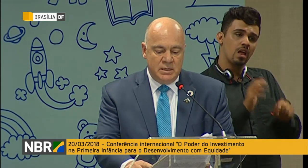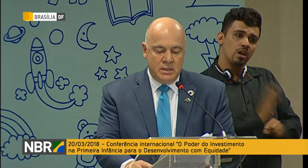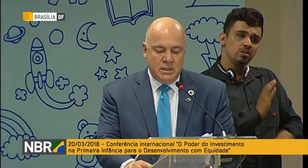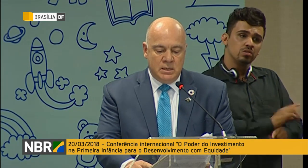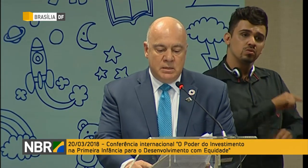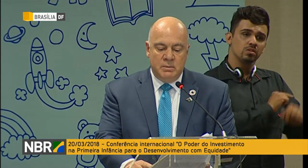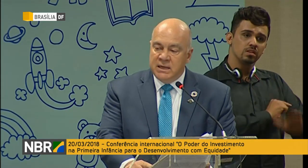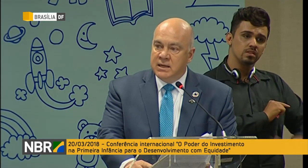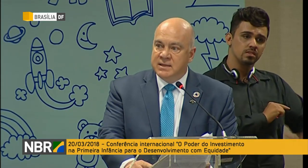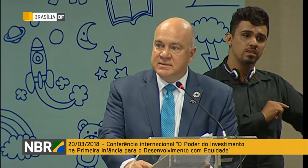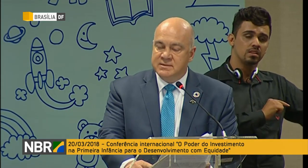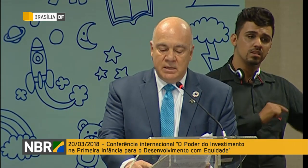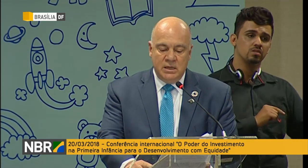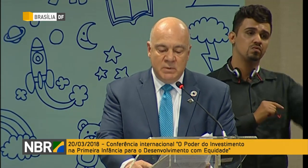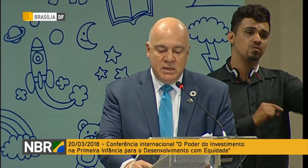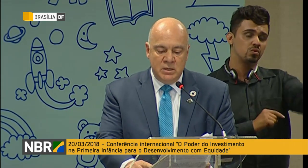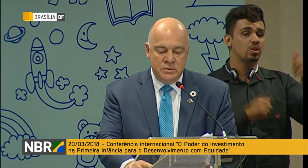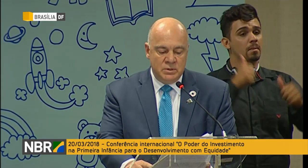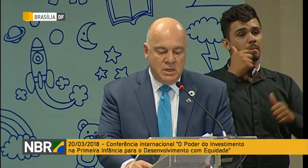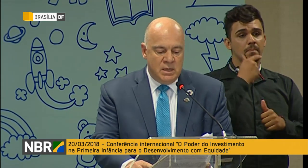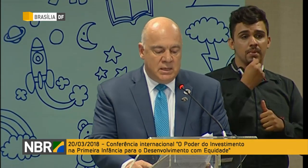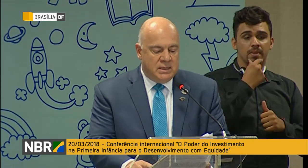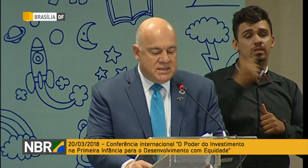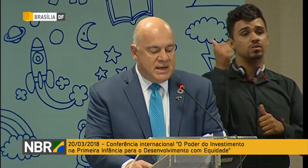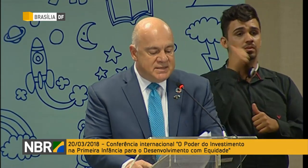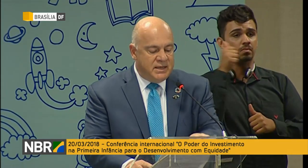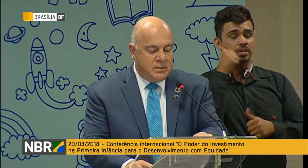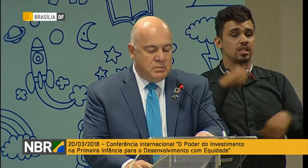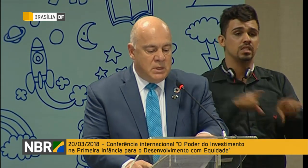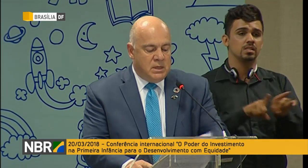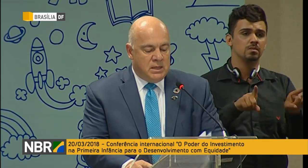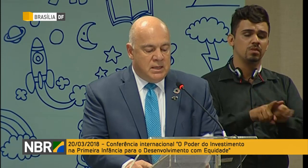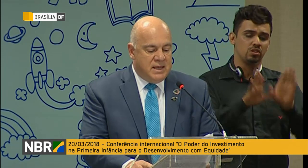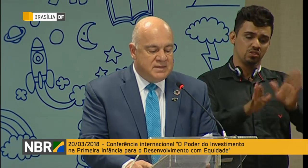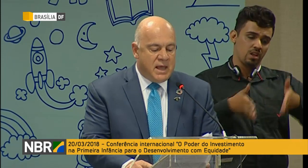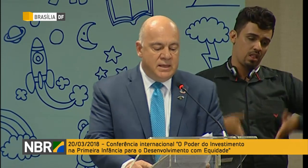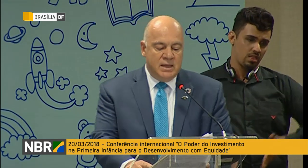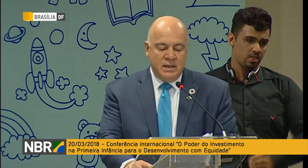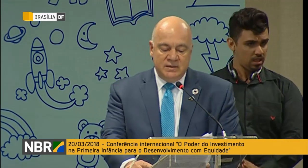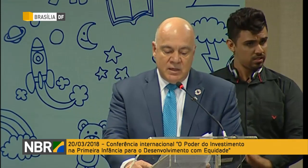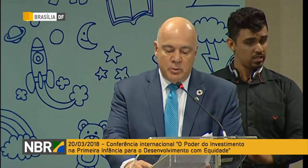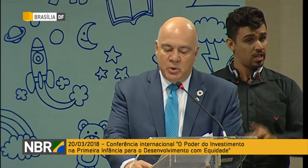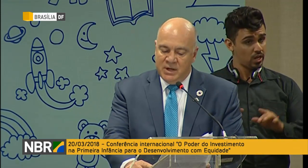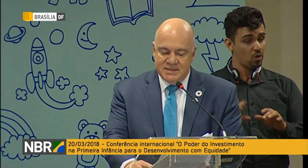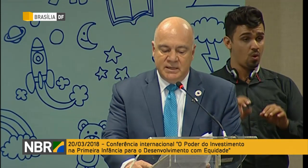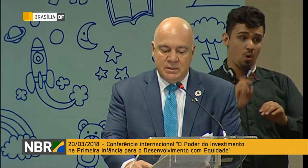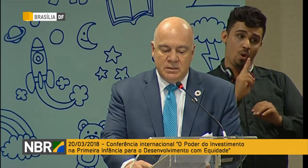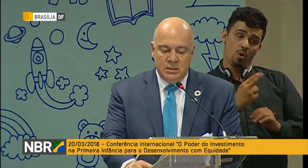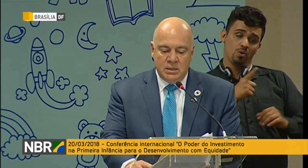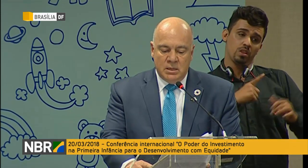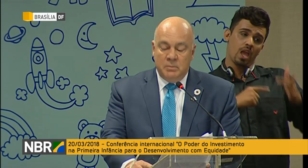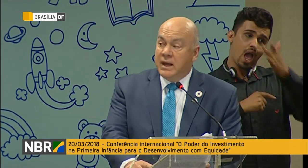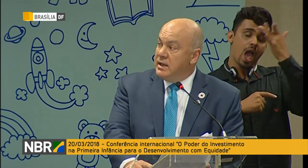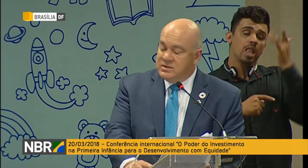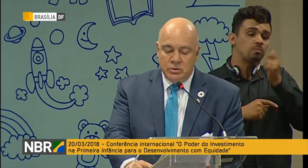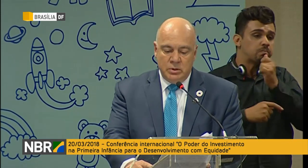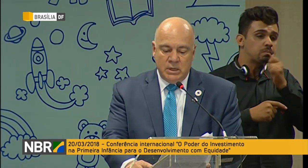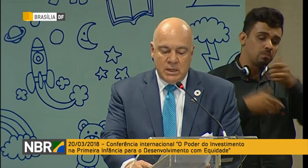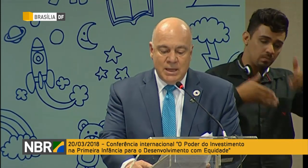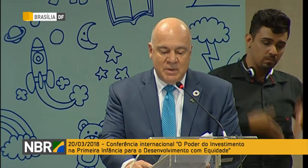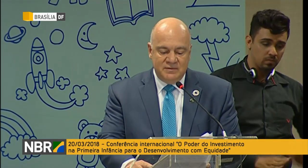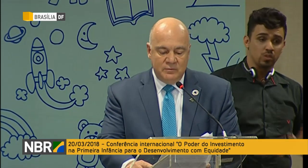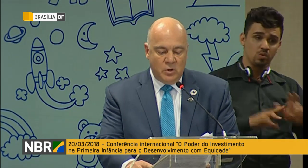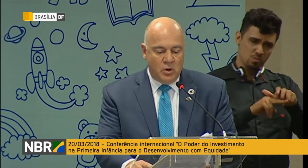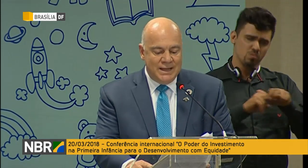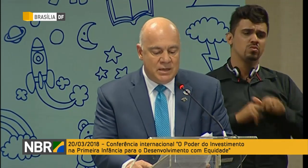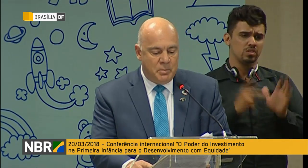crianças. Meninas e meninos que já nasceram e as que ainda estão por nascer. Para isso,